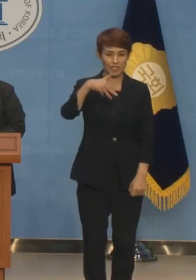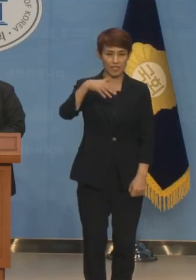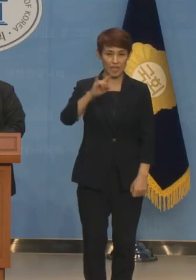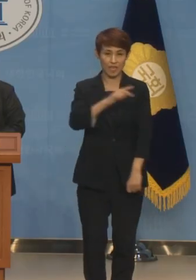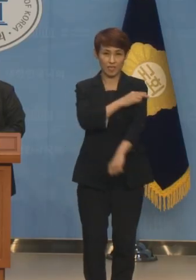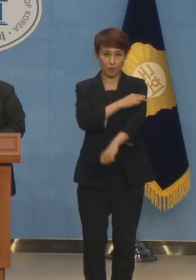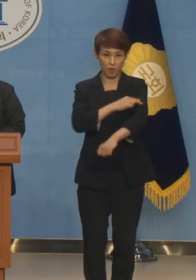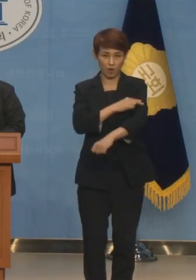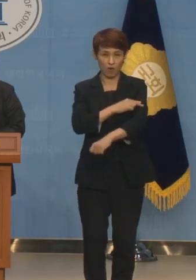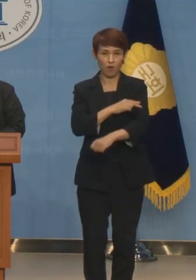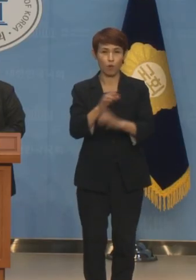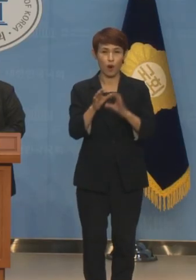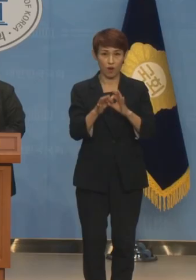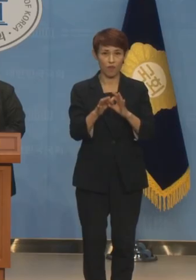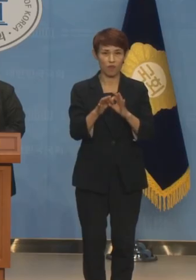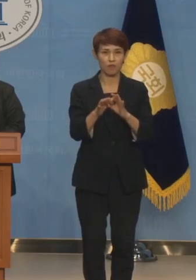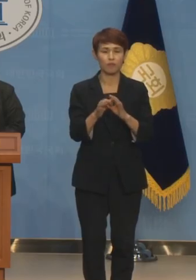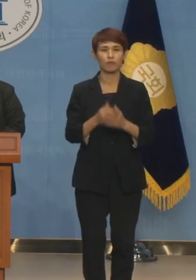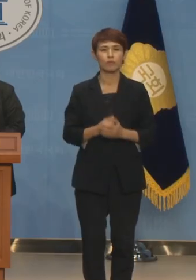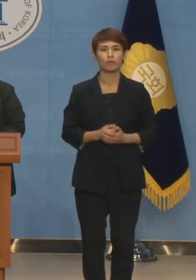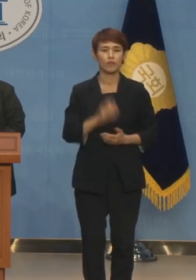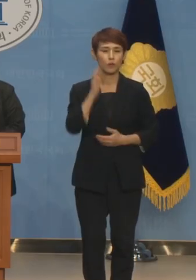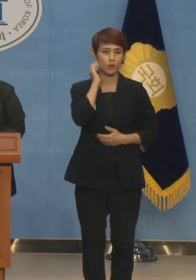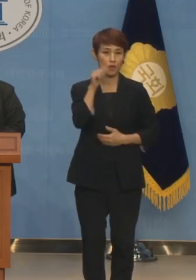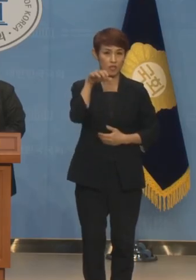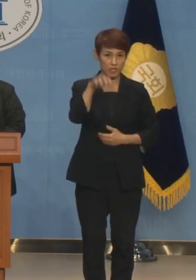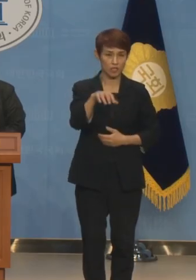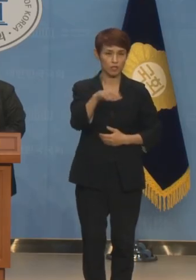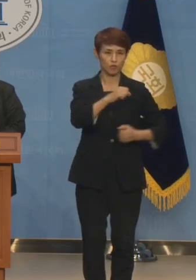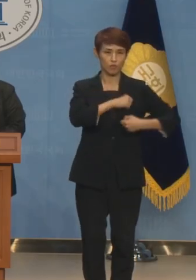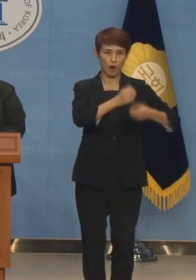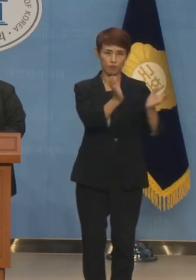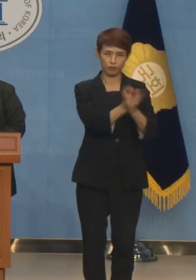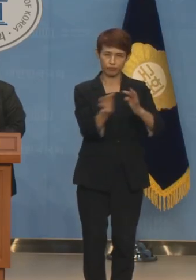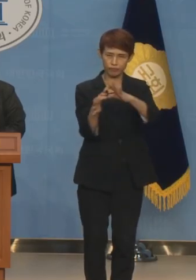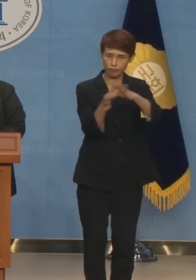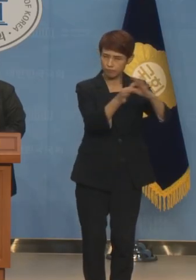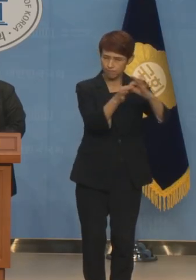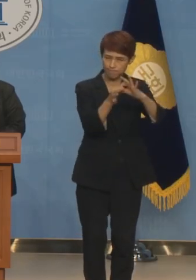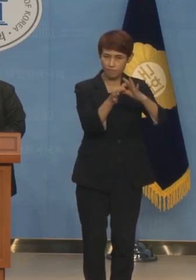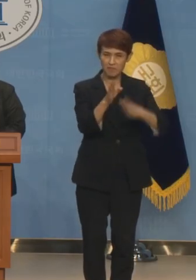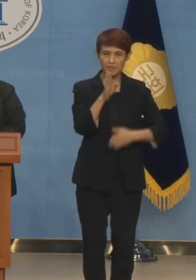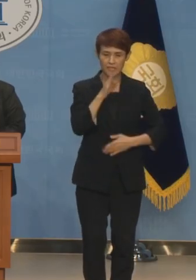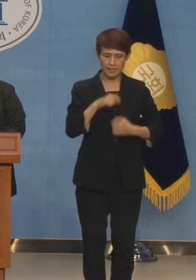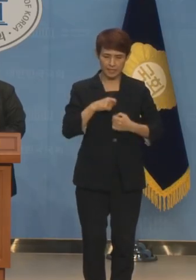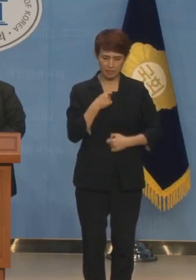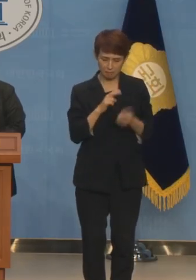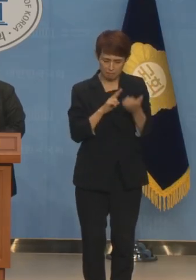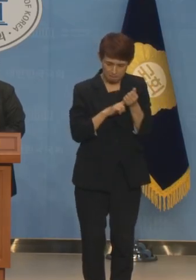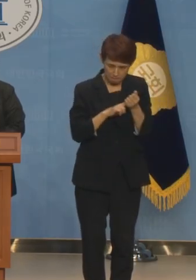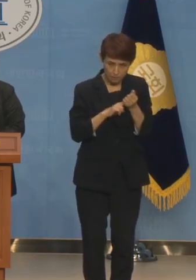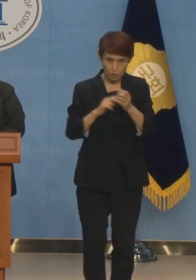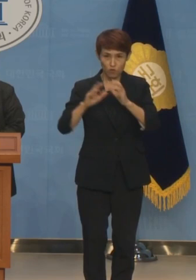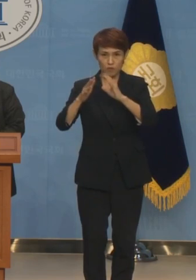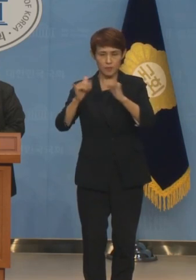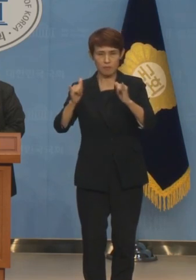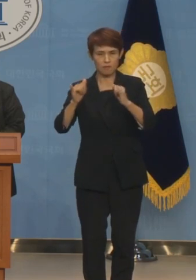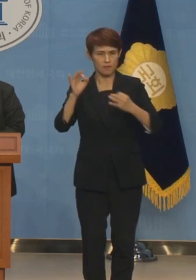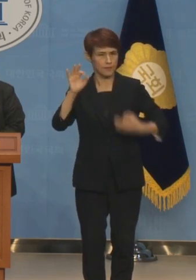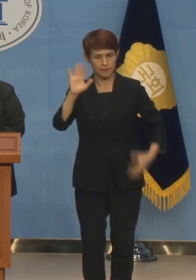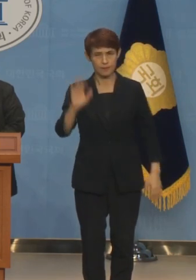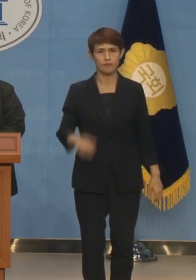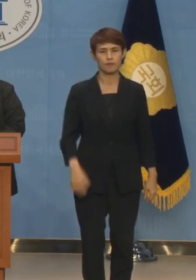둘러싼 대통령실과 국방부의 커넥션. 진실을 숨길수록 국민 저항을 보게 될